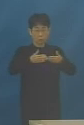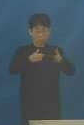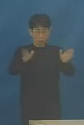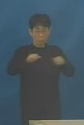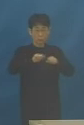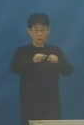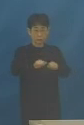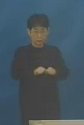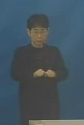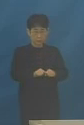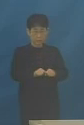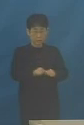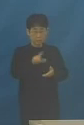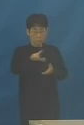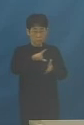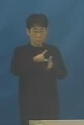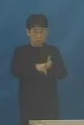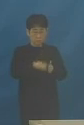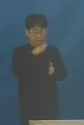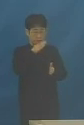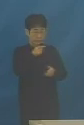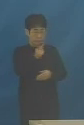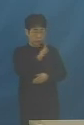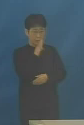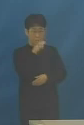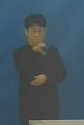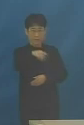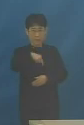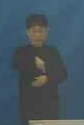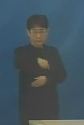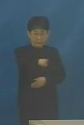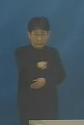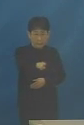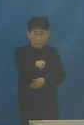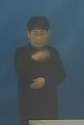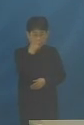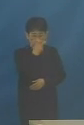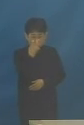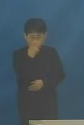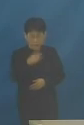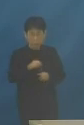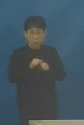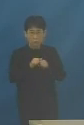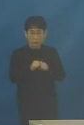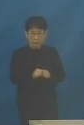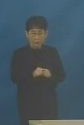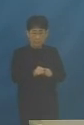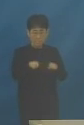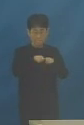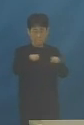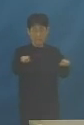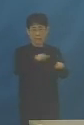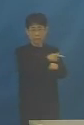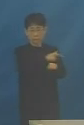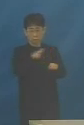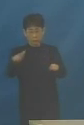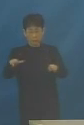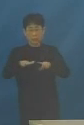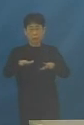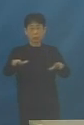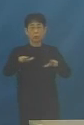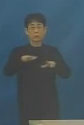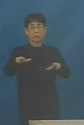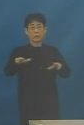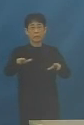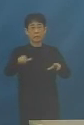徴収また立ち入り調査命令こうしたあの行政機関としての役割もつけさせて頂きまし